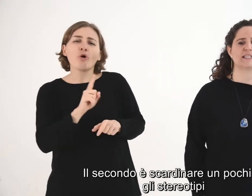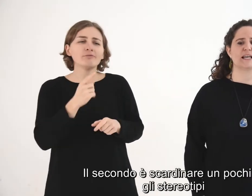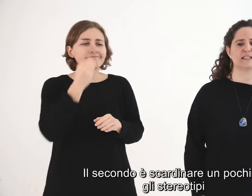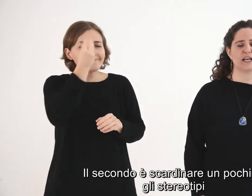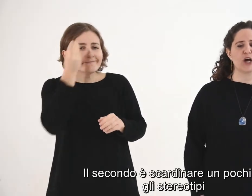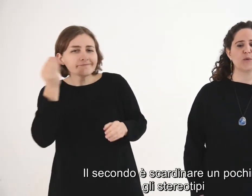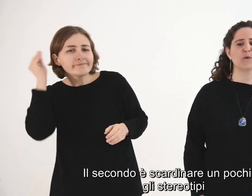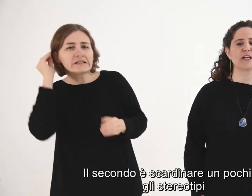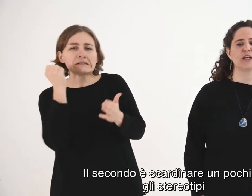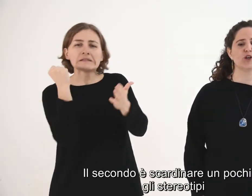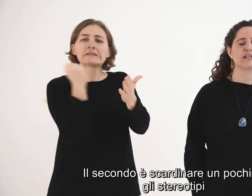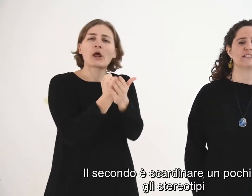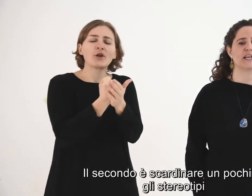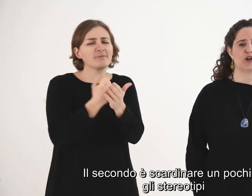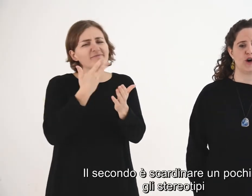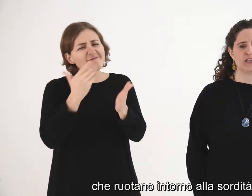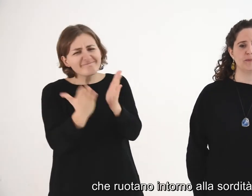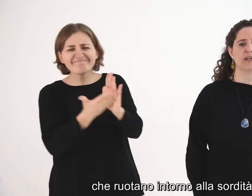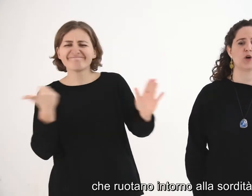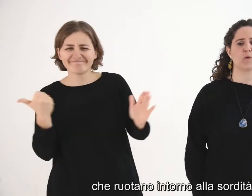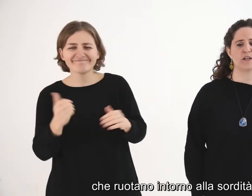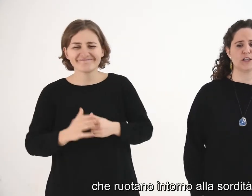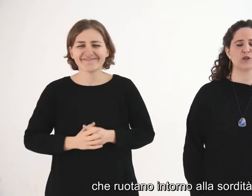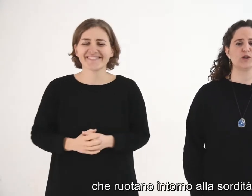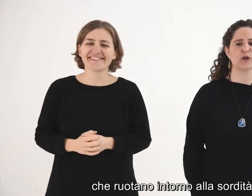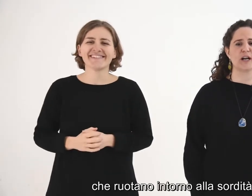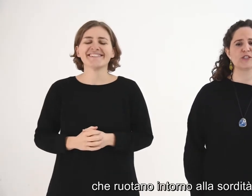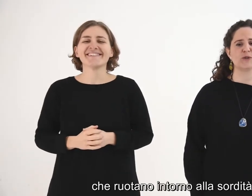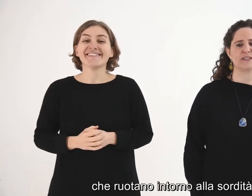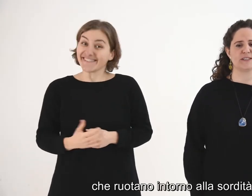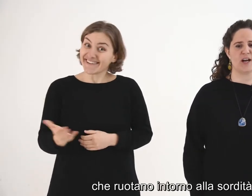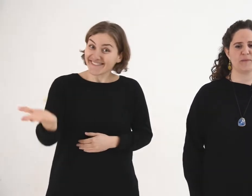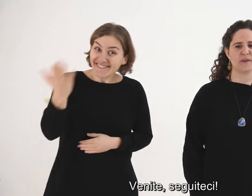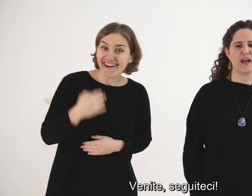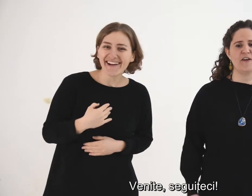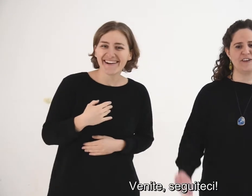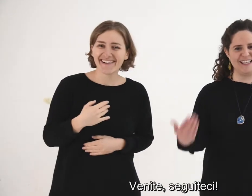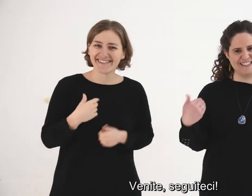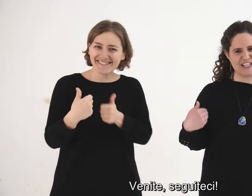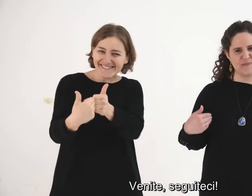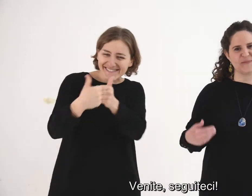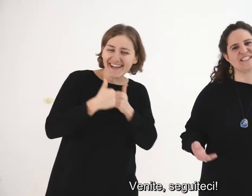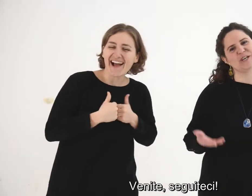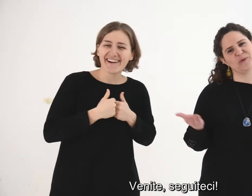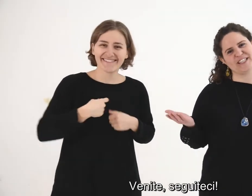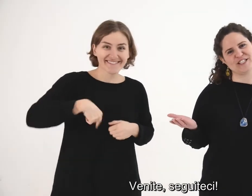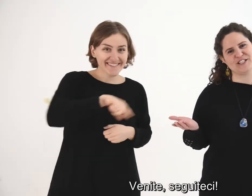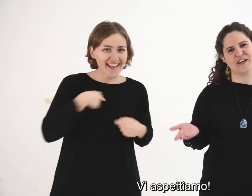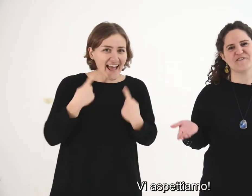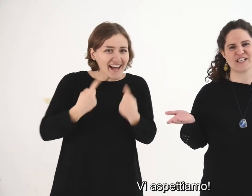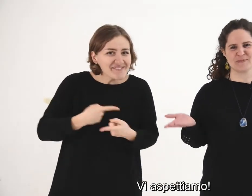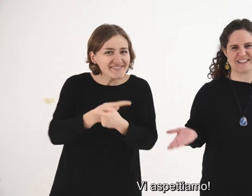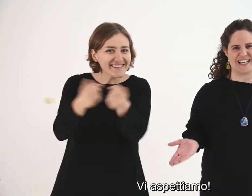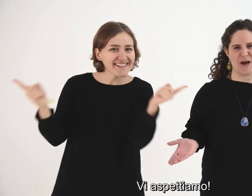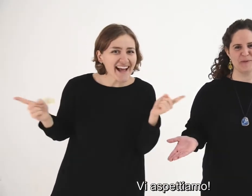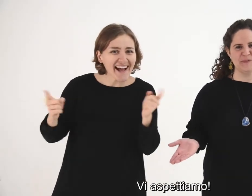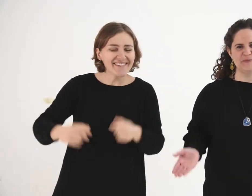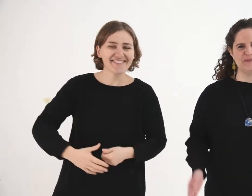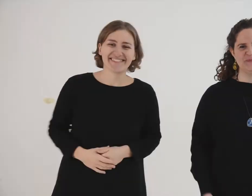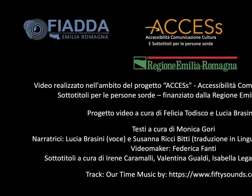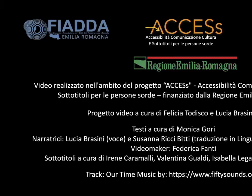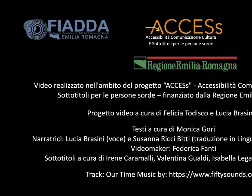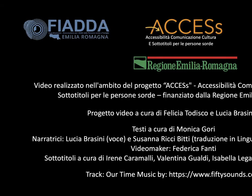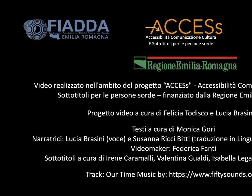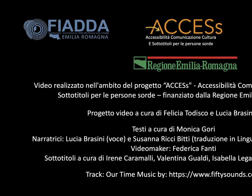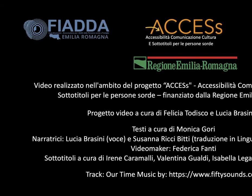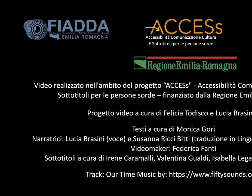è scardinare un pochino gli stereotipi che ruotano intorno alla sordità. Venite, seguiteci, vi aspettiamo!